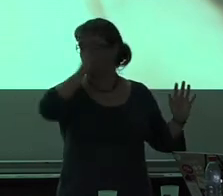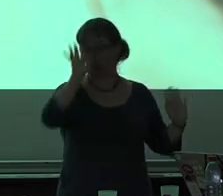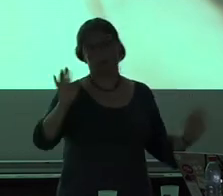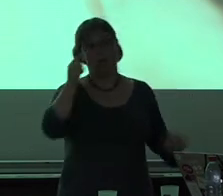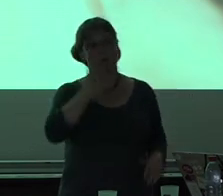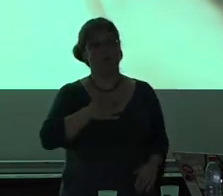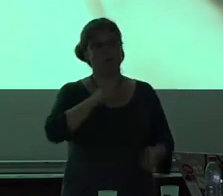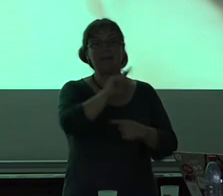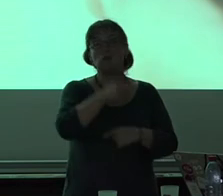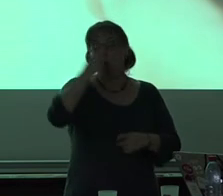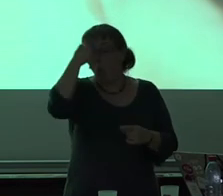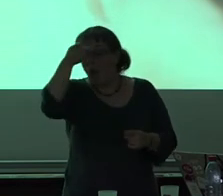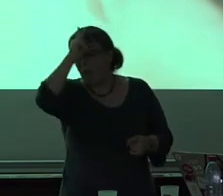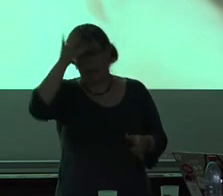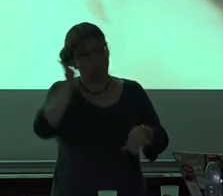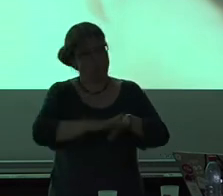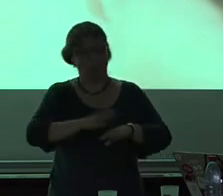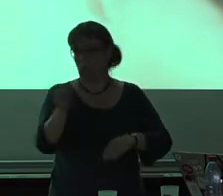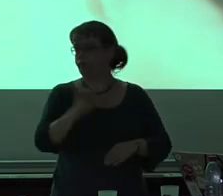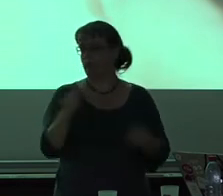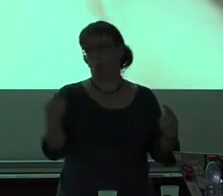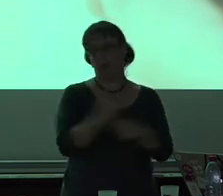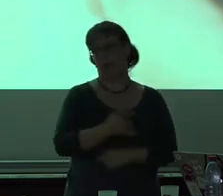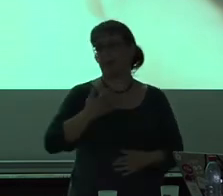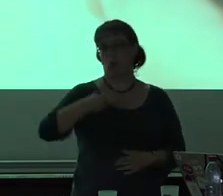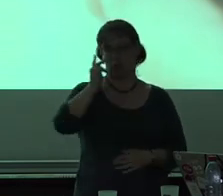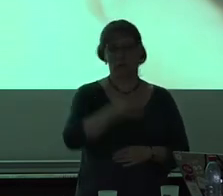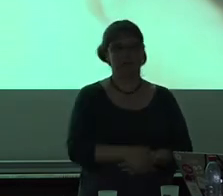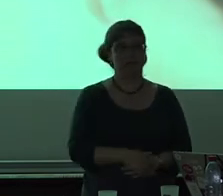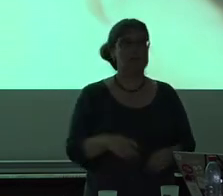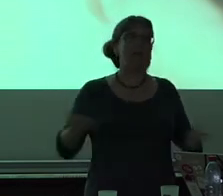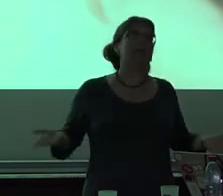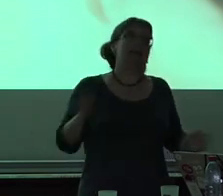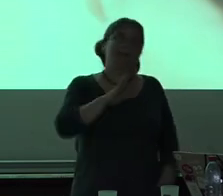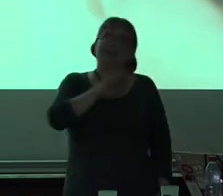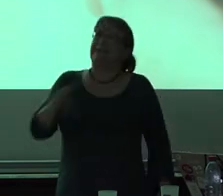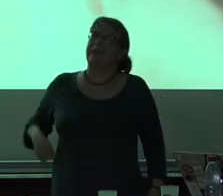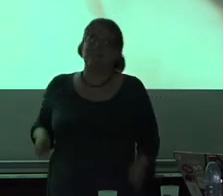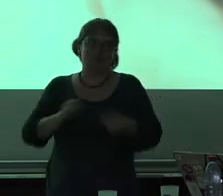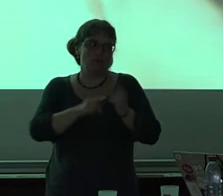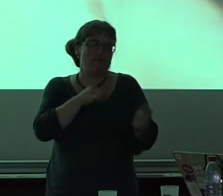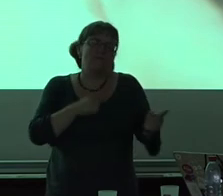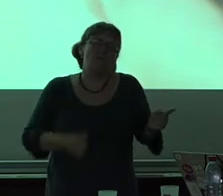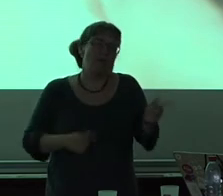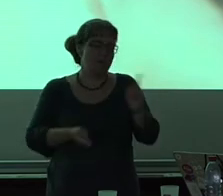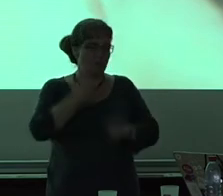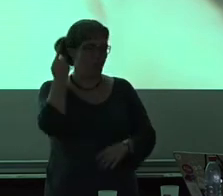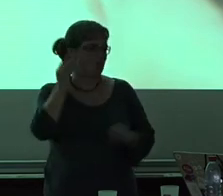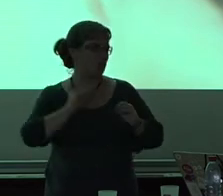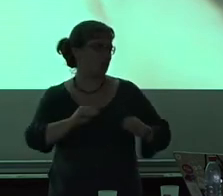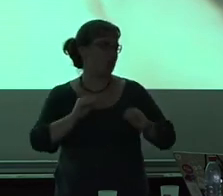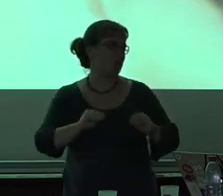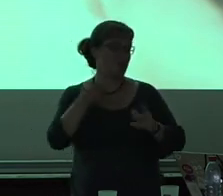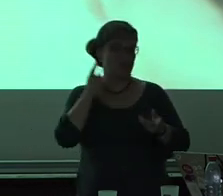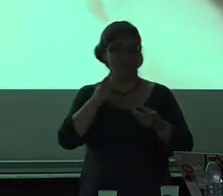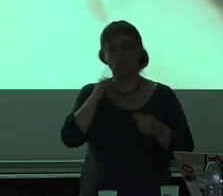trouve. Et enfin, s'il y a peut-être un seul conseil parmi tout ça, une seule chose à mettre en place quand vous faites un contenu